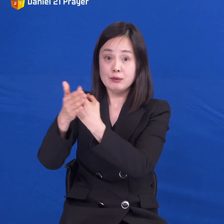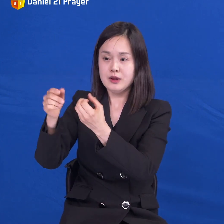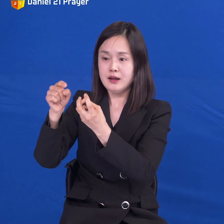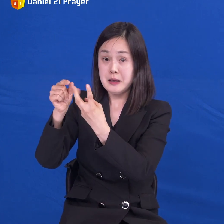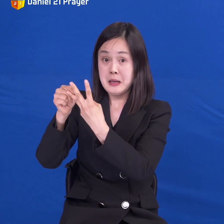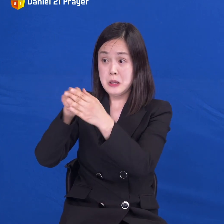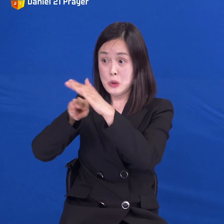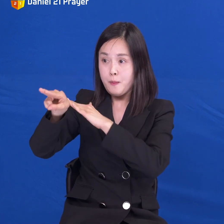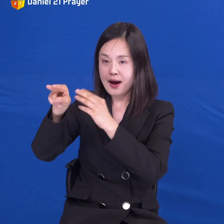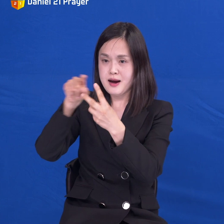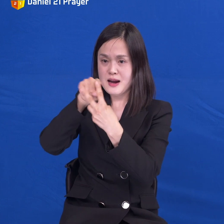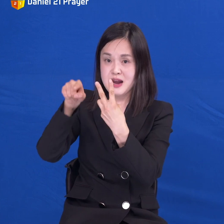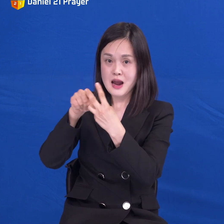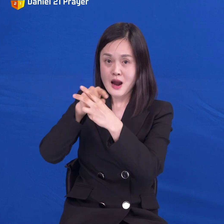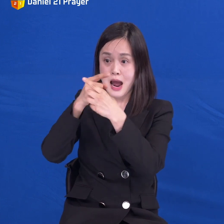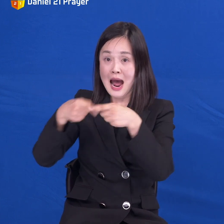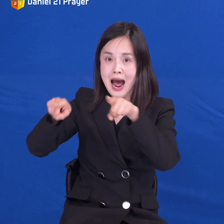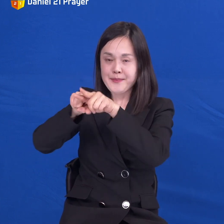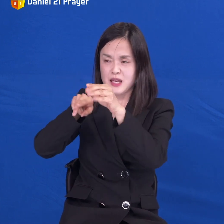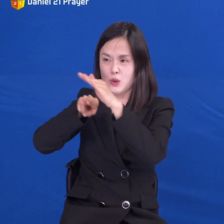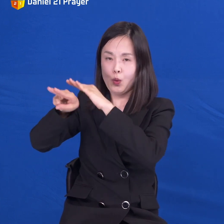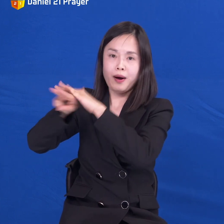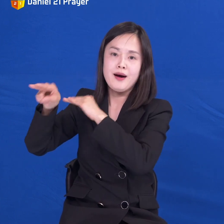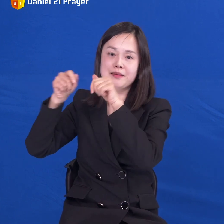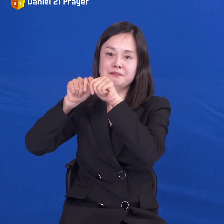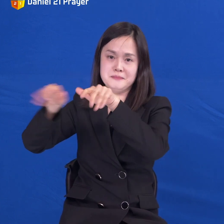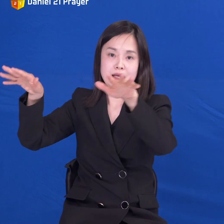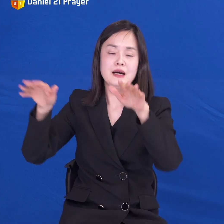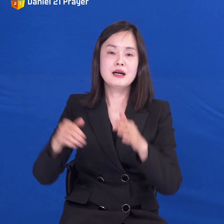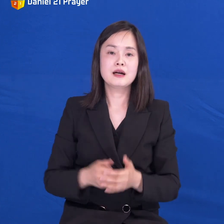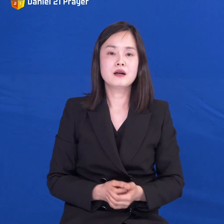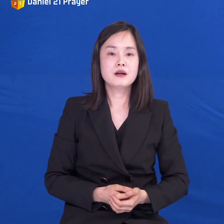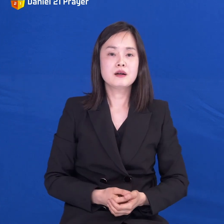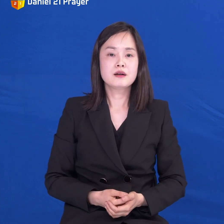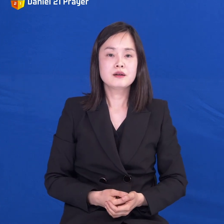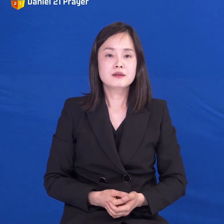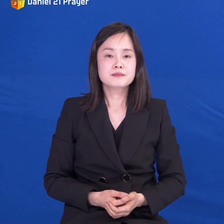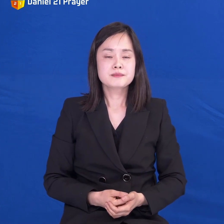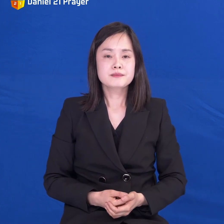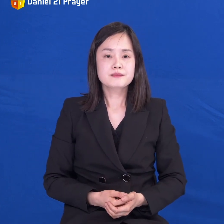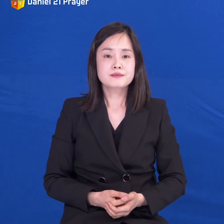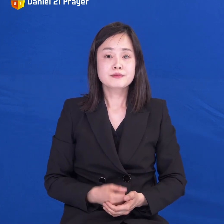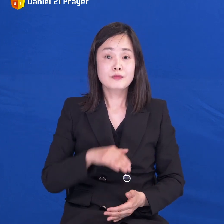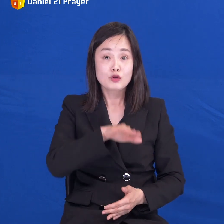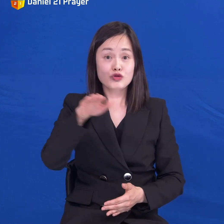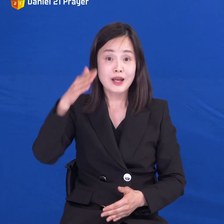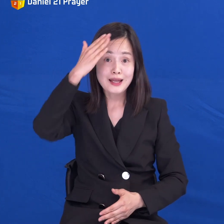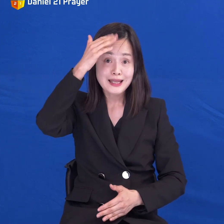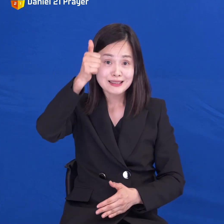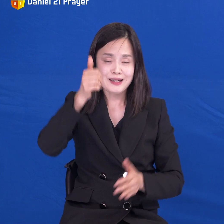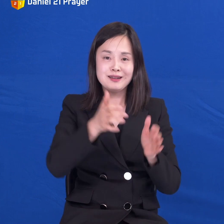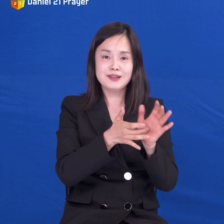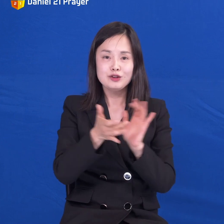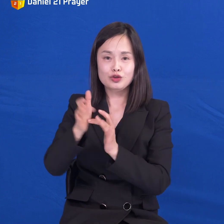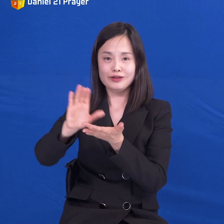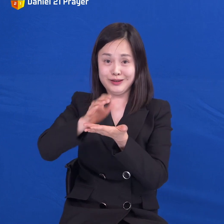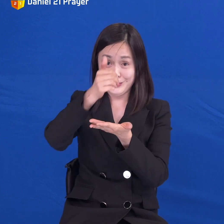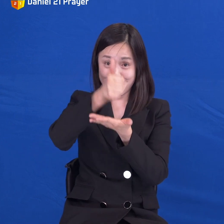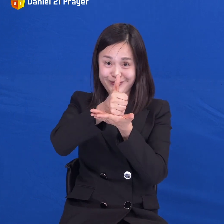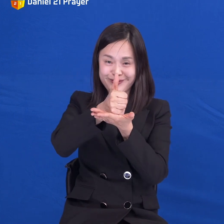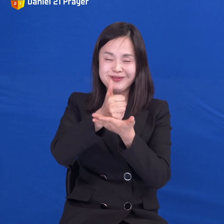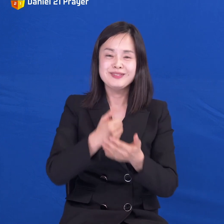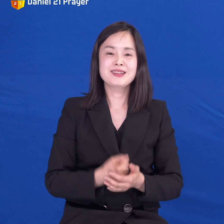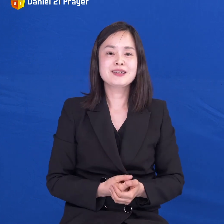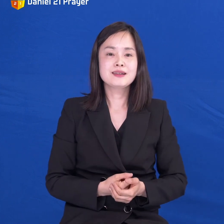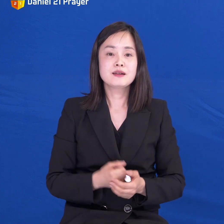그리스도입니다. 비할 바가 없습니다. 그래서 제가 하루에 교회를